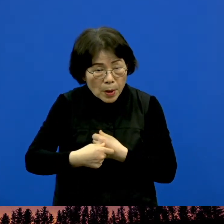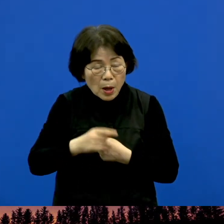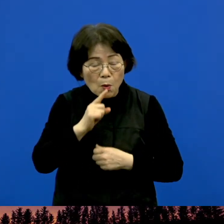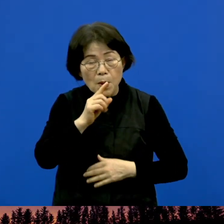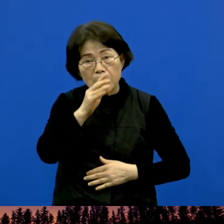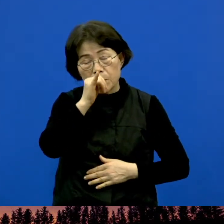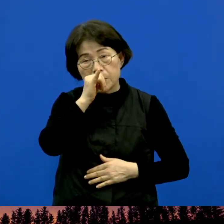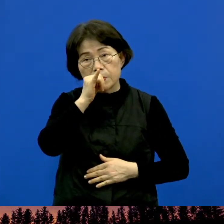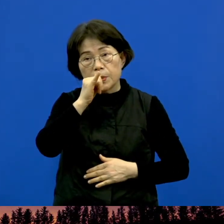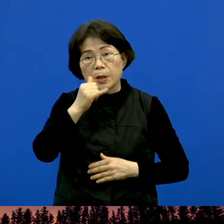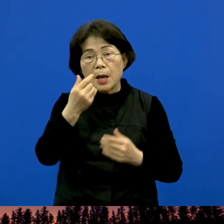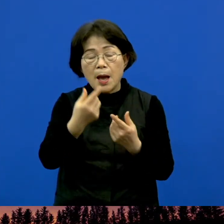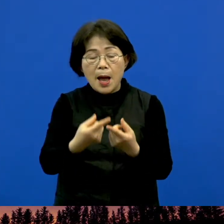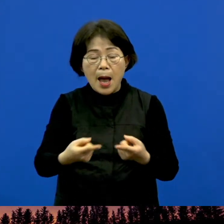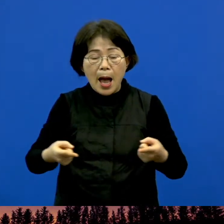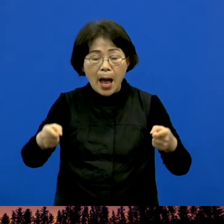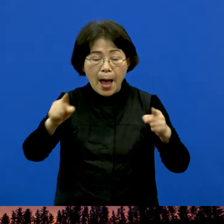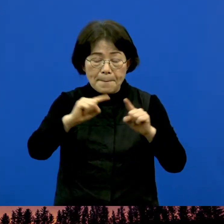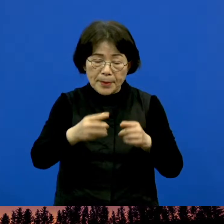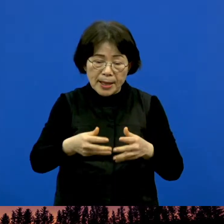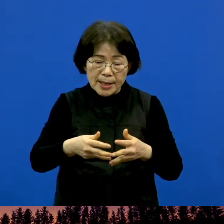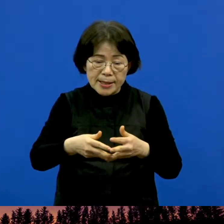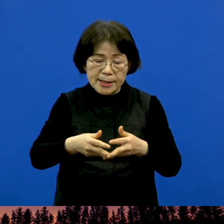고린도전서에서도 마찬가지. 함께 지어져 간다.